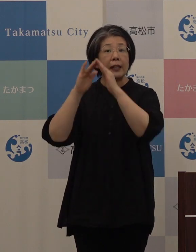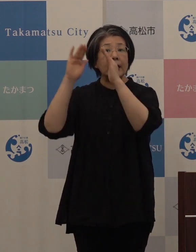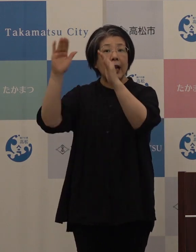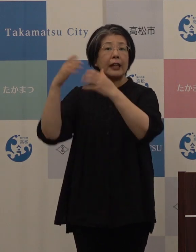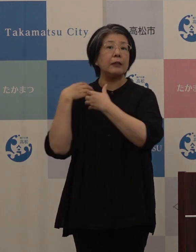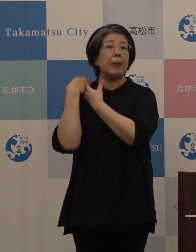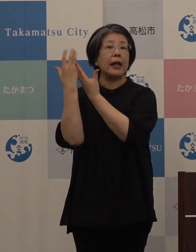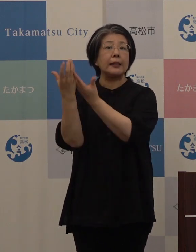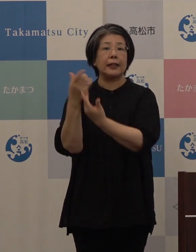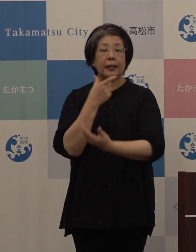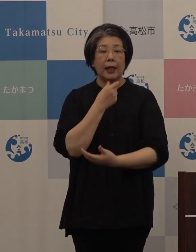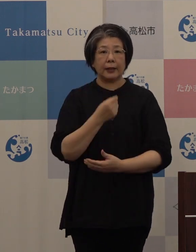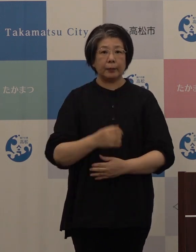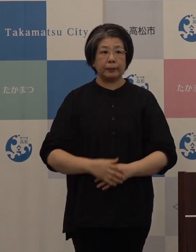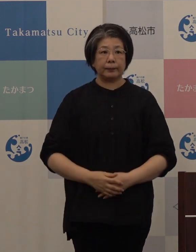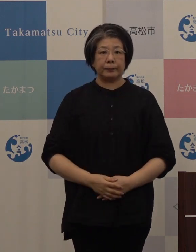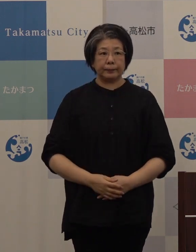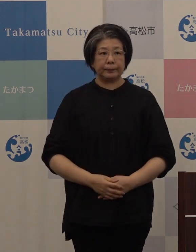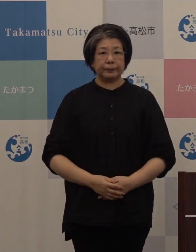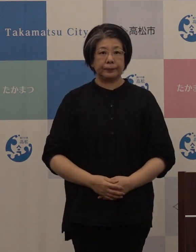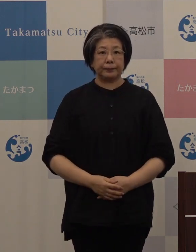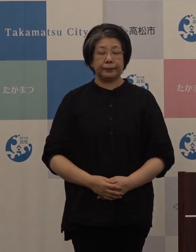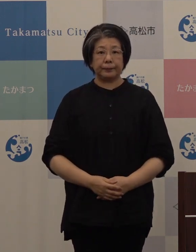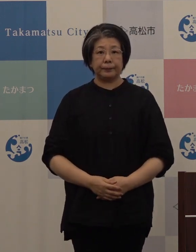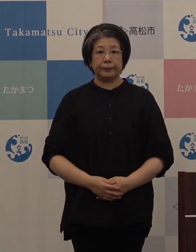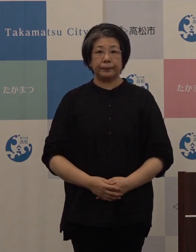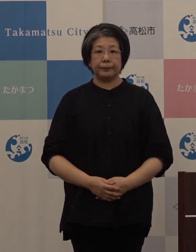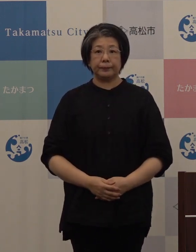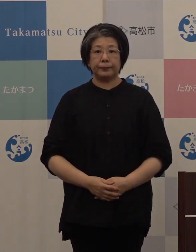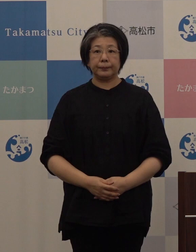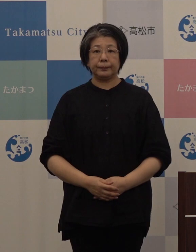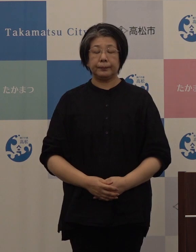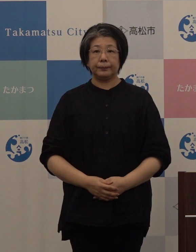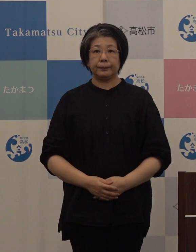。 ありがとうございます。